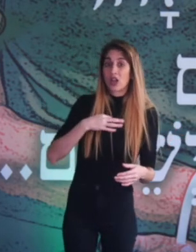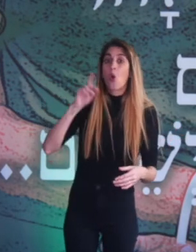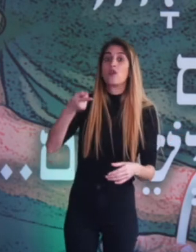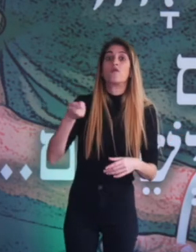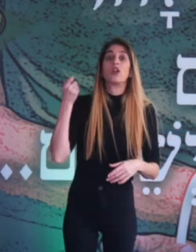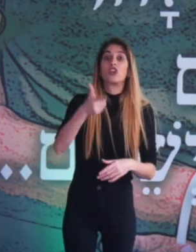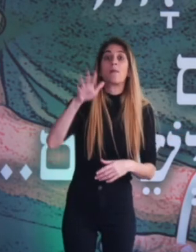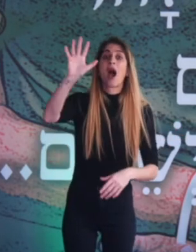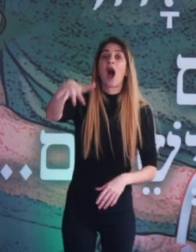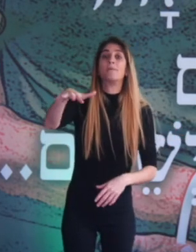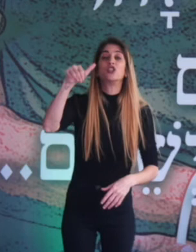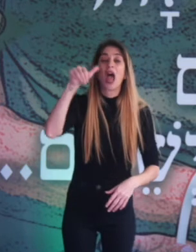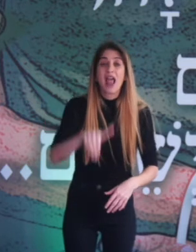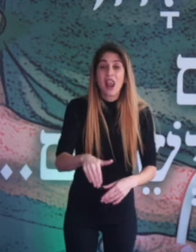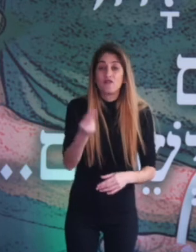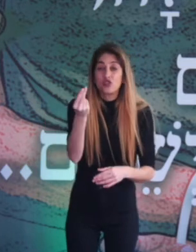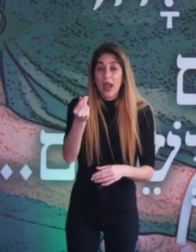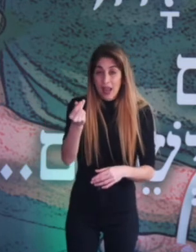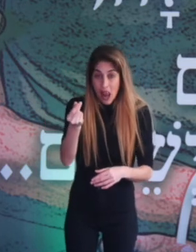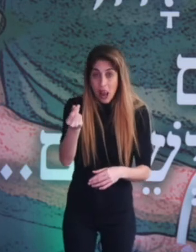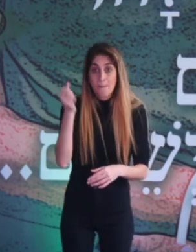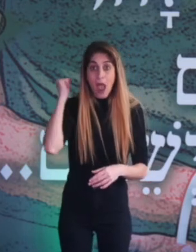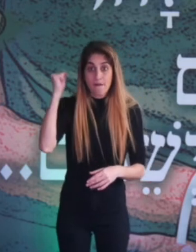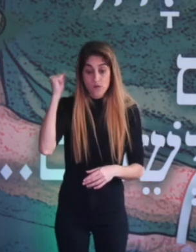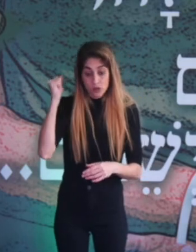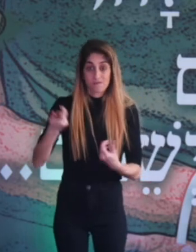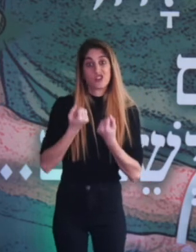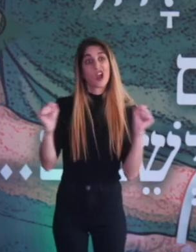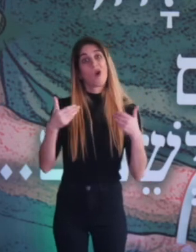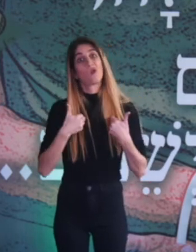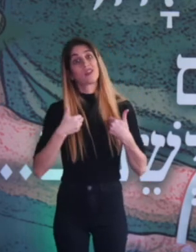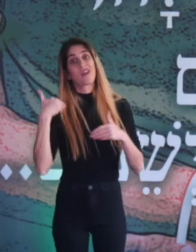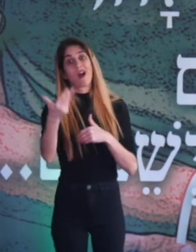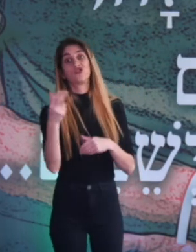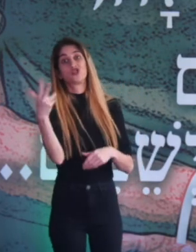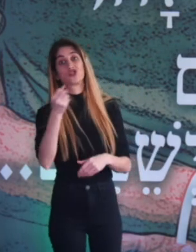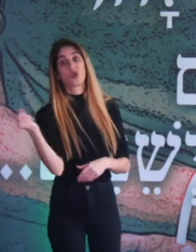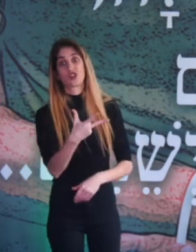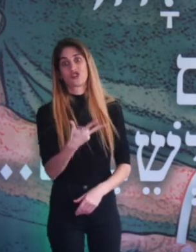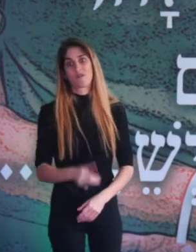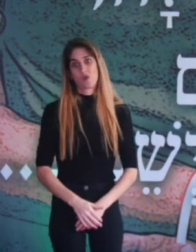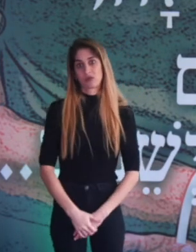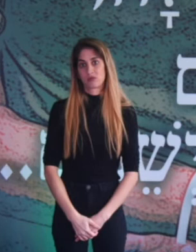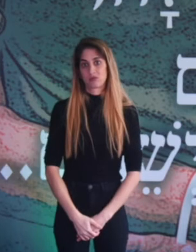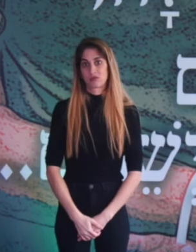לשלם 5,000 שקל בערבות ושחררו אותי אחרי 3 שבועות.